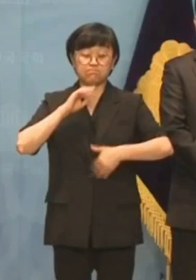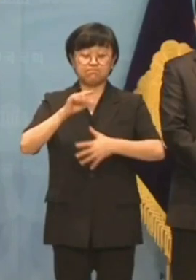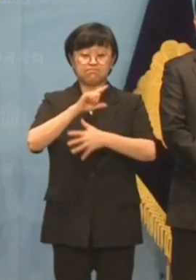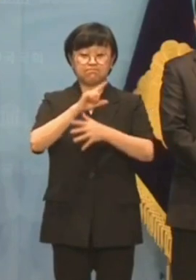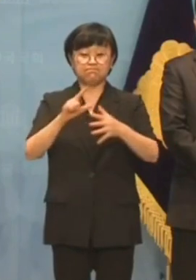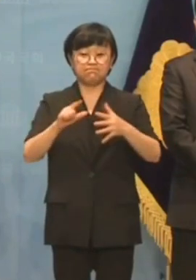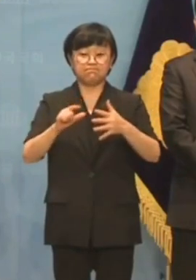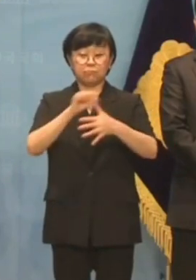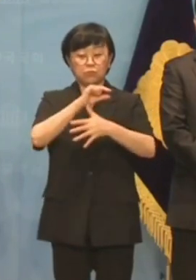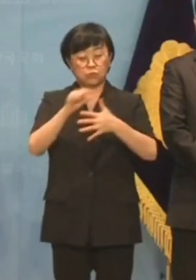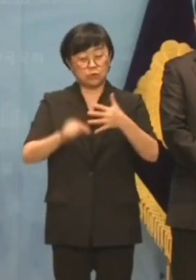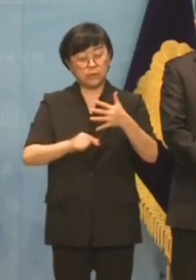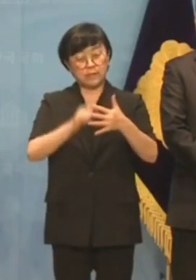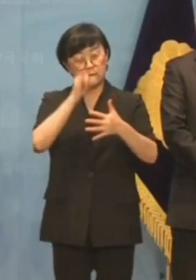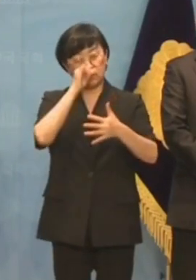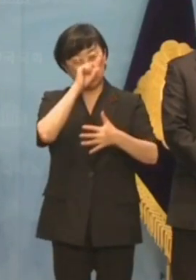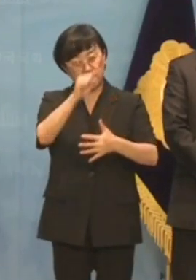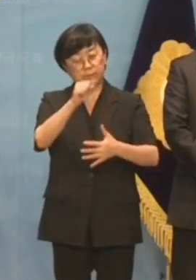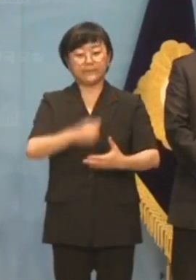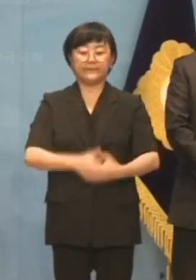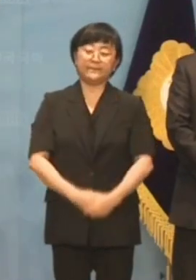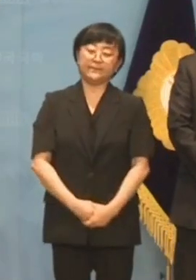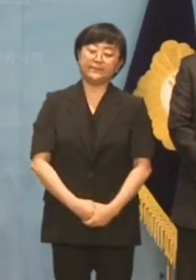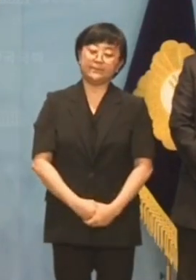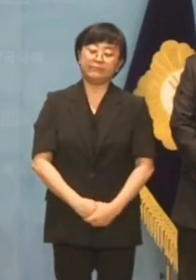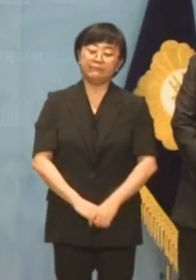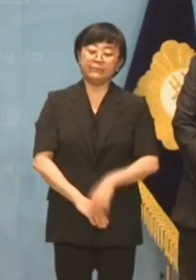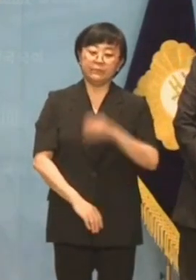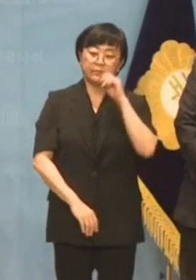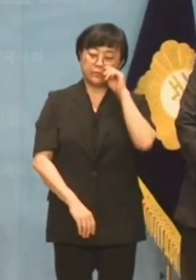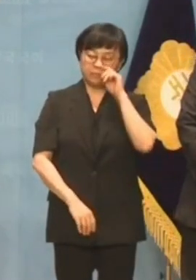일정을 가졌으면 합니다.